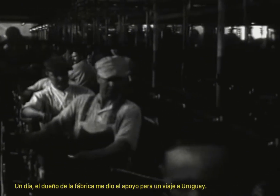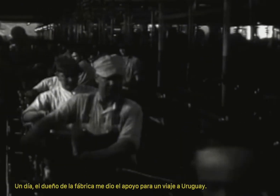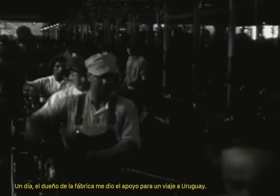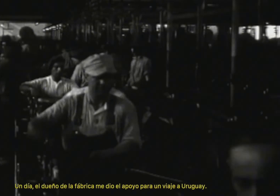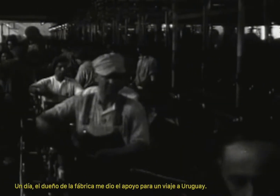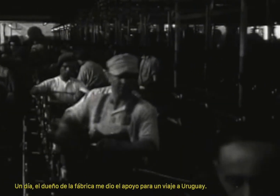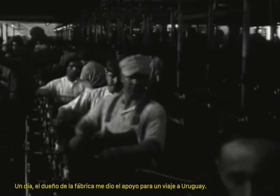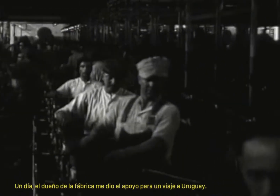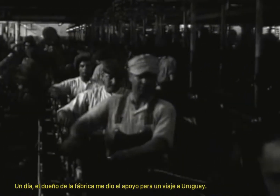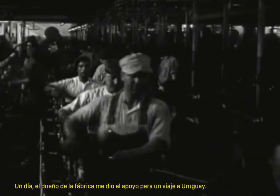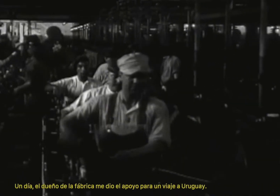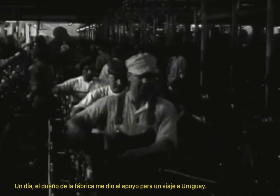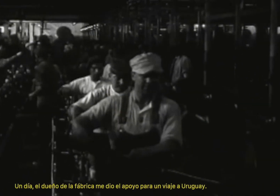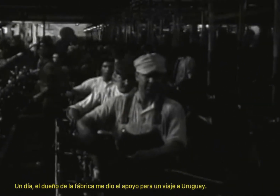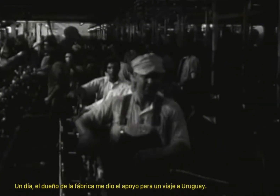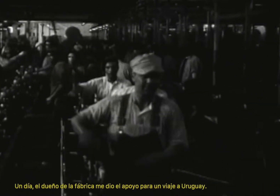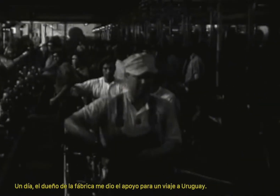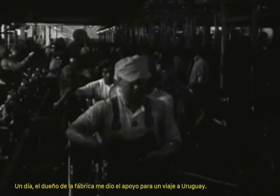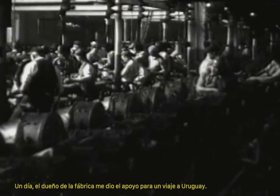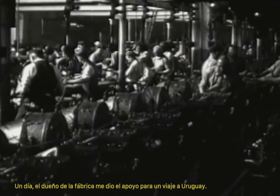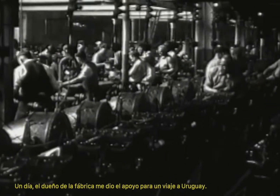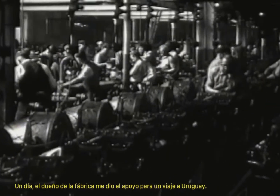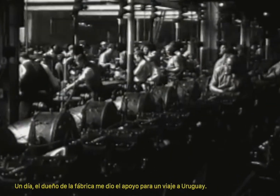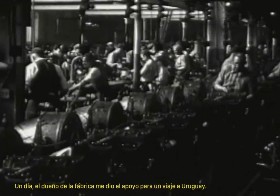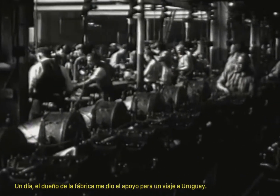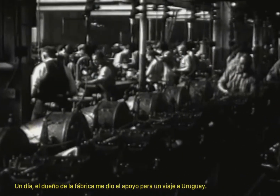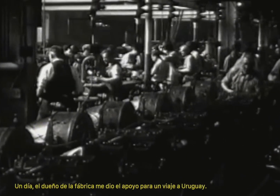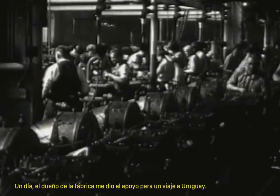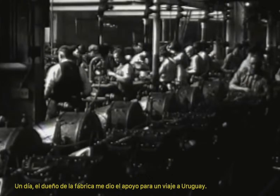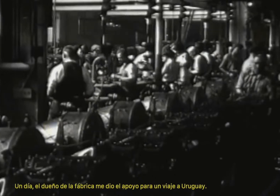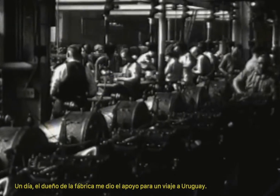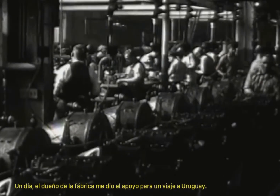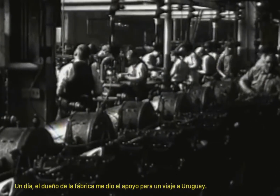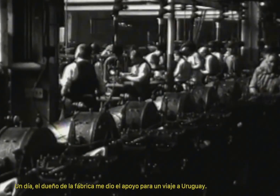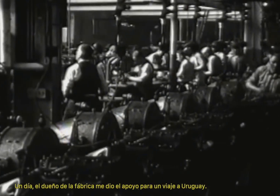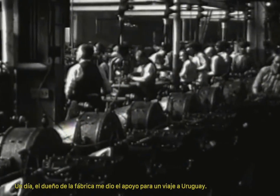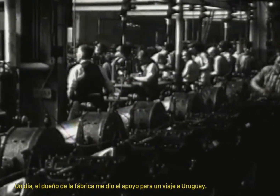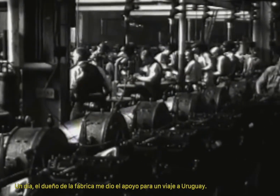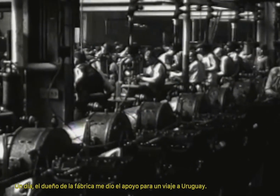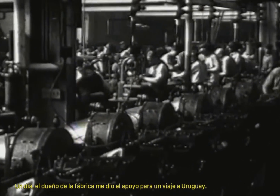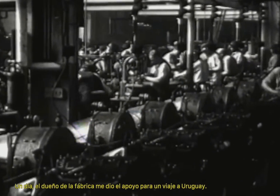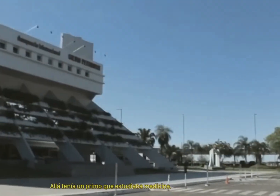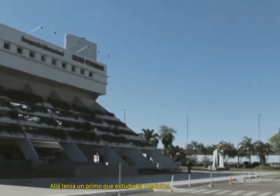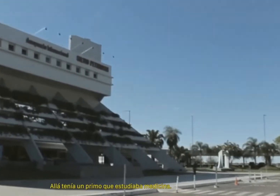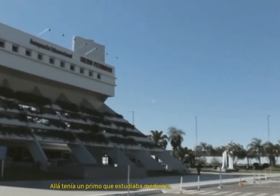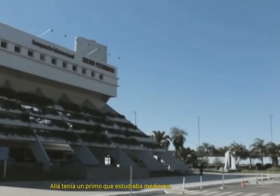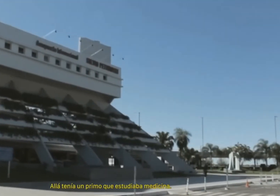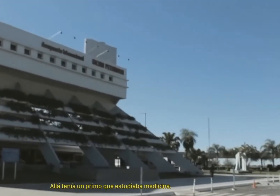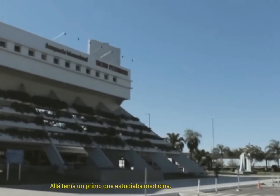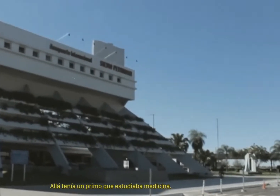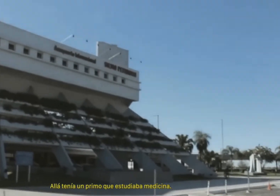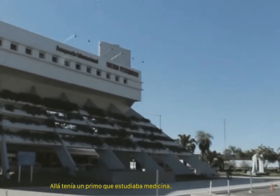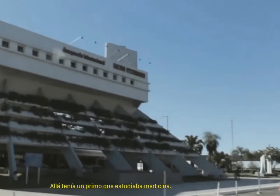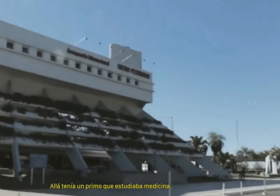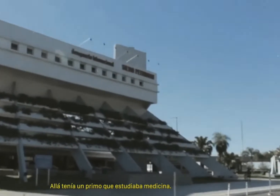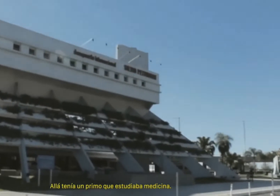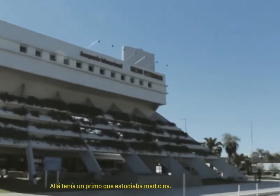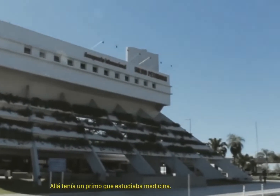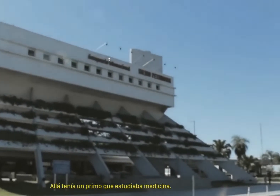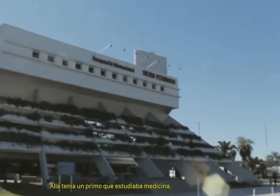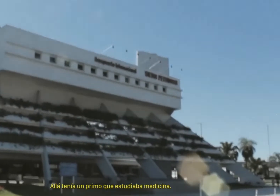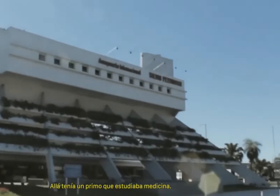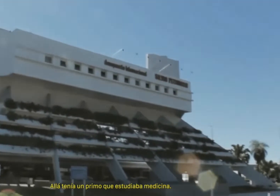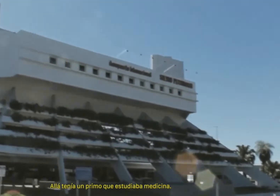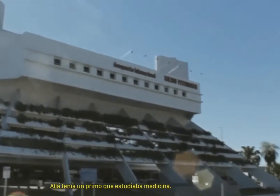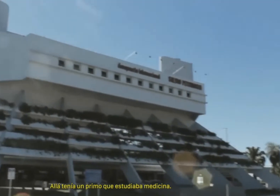Un día el dueño de la fábrica me dio el apoyo para un viaje a Uruguay. Allá tenía un primo que